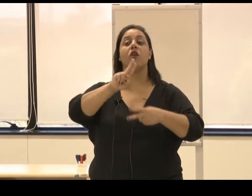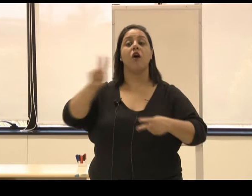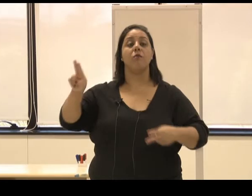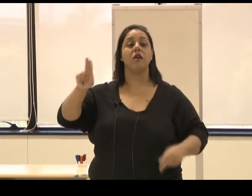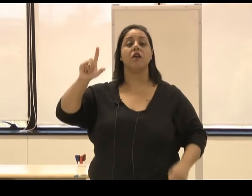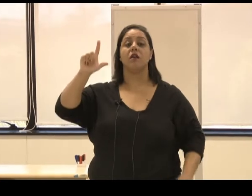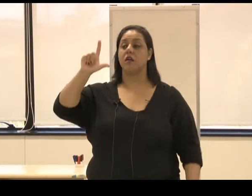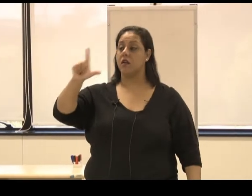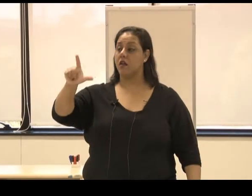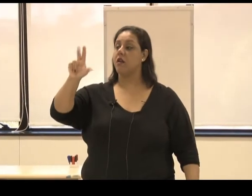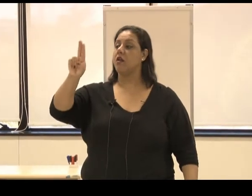Nome?